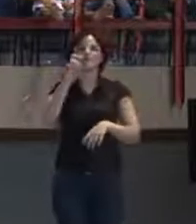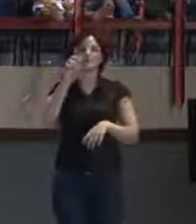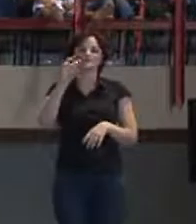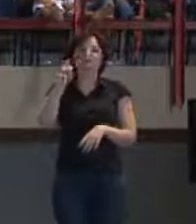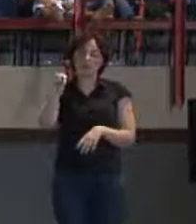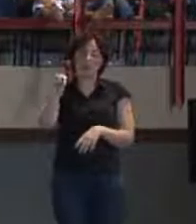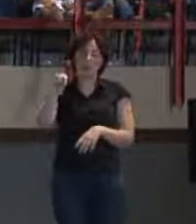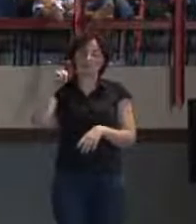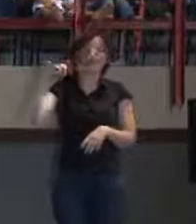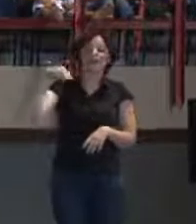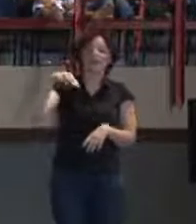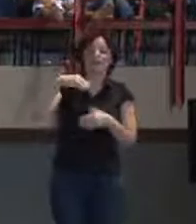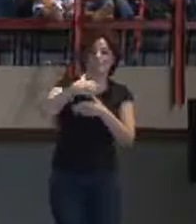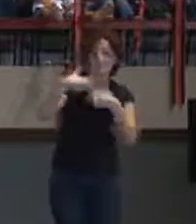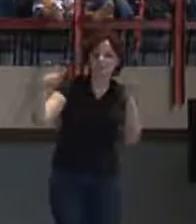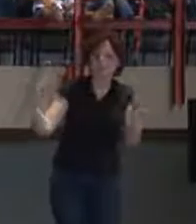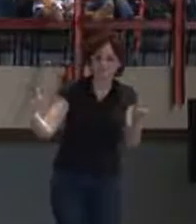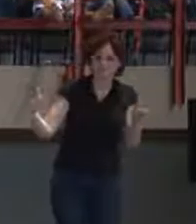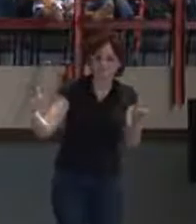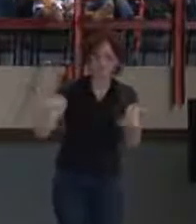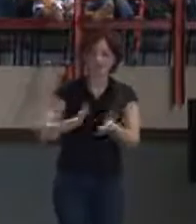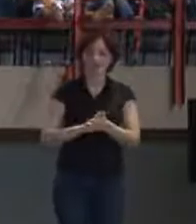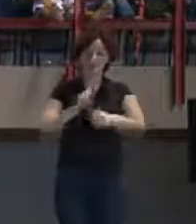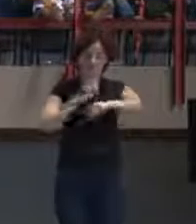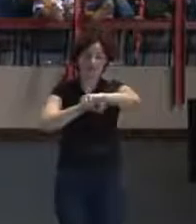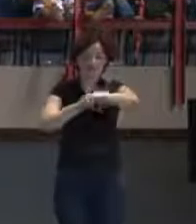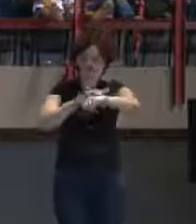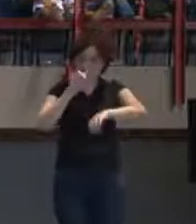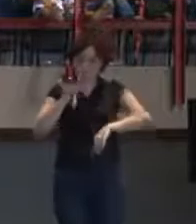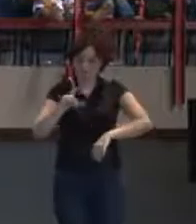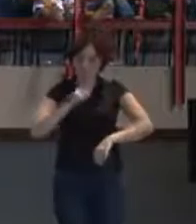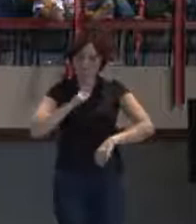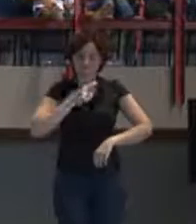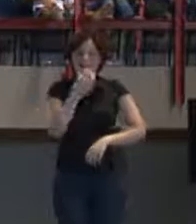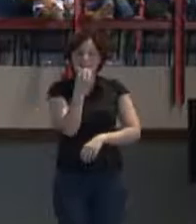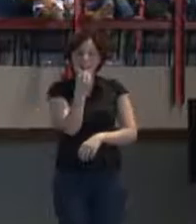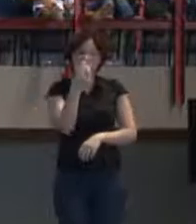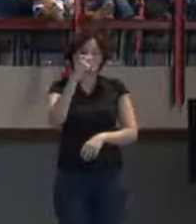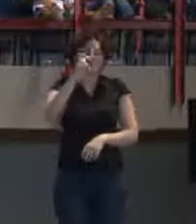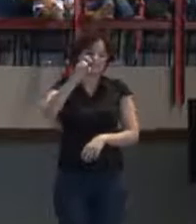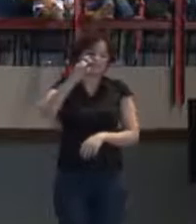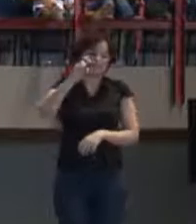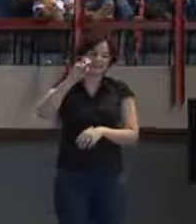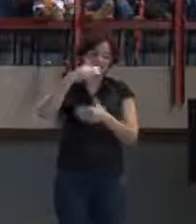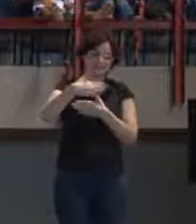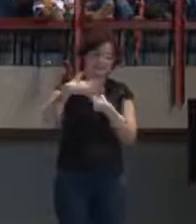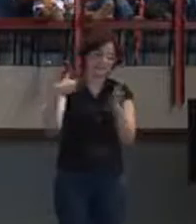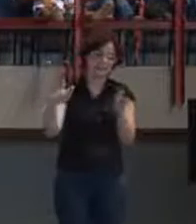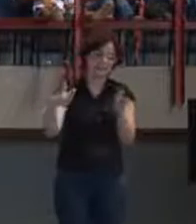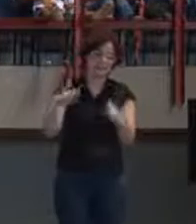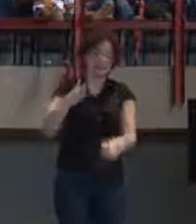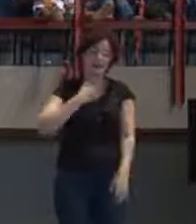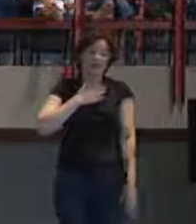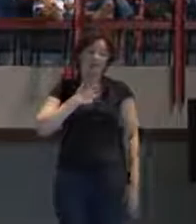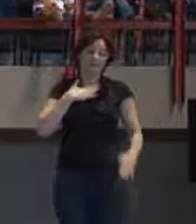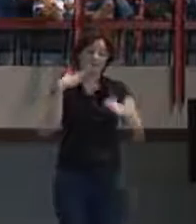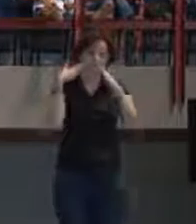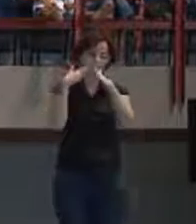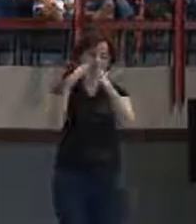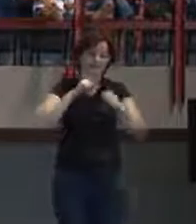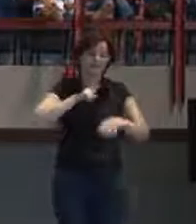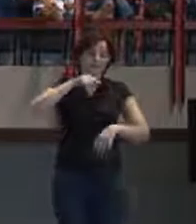65. Meu apartamento tem 72. Eu não vou nem continuar a história porque é muito triste, eu vou começar a